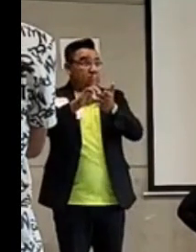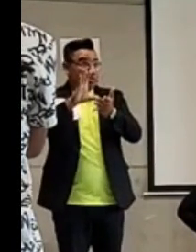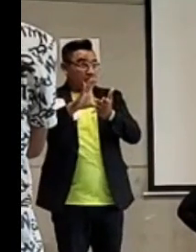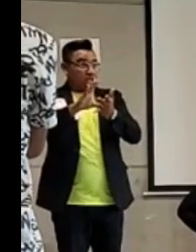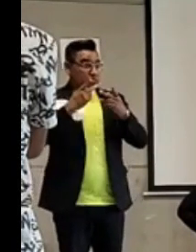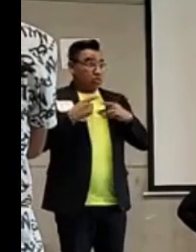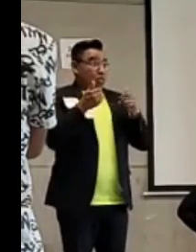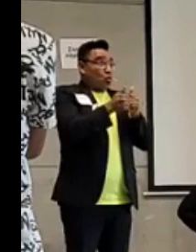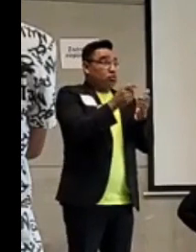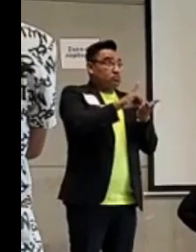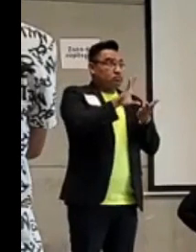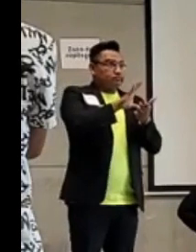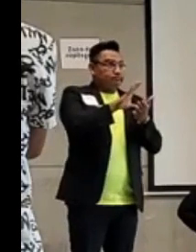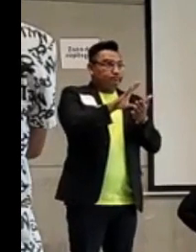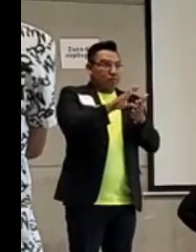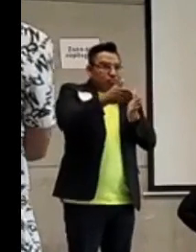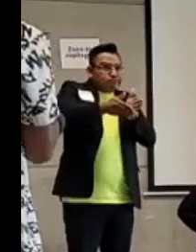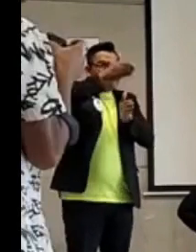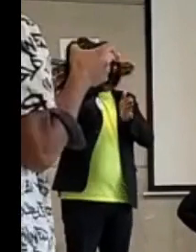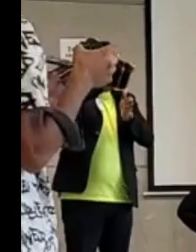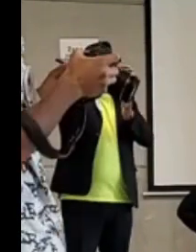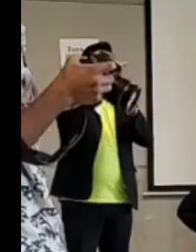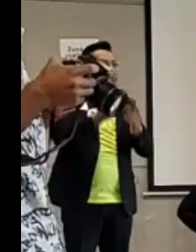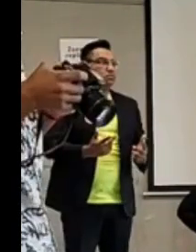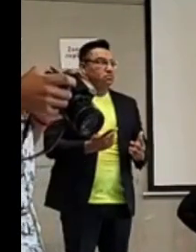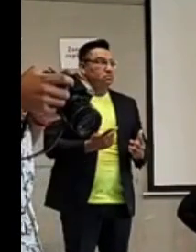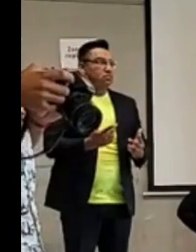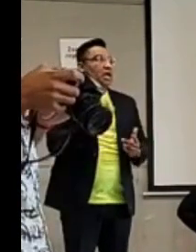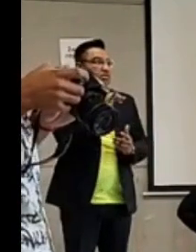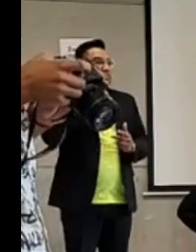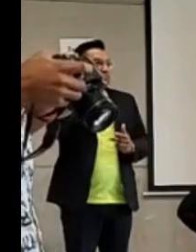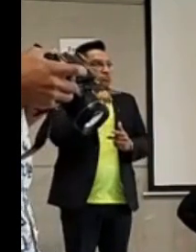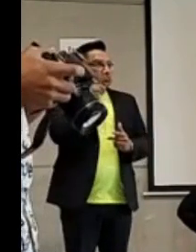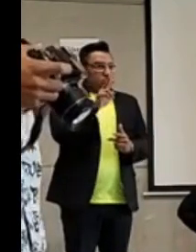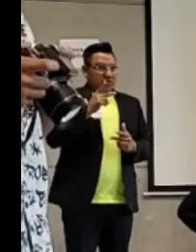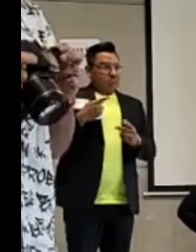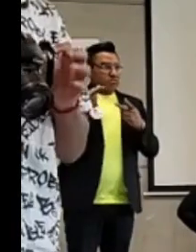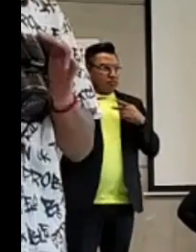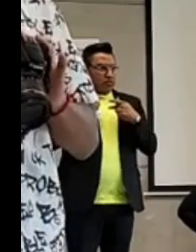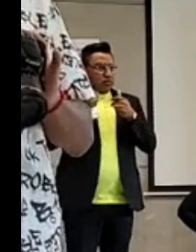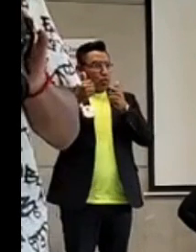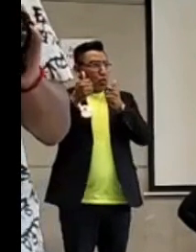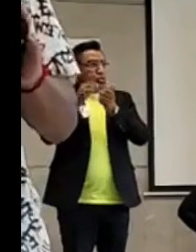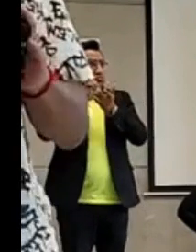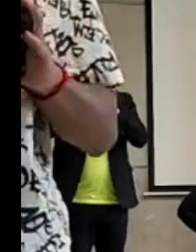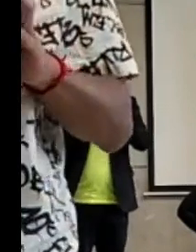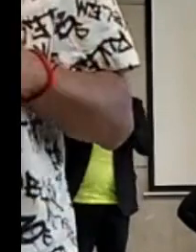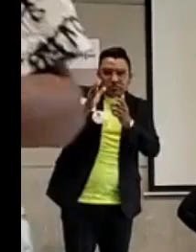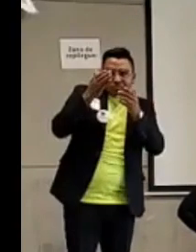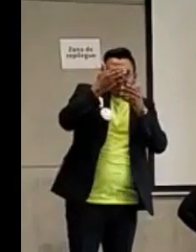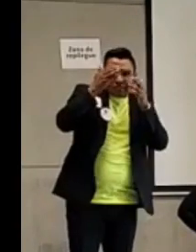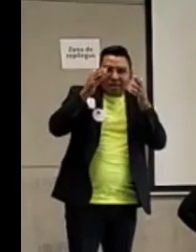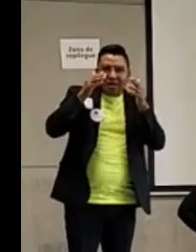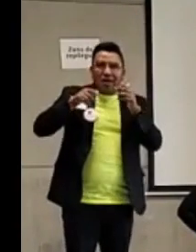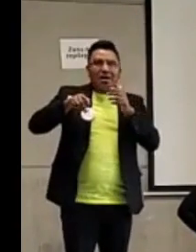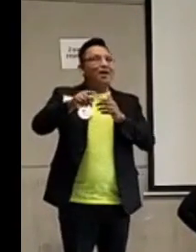sí la viven porque se permite conocer el quehacer de la persona con discapacidad y eso permite un asistimiento